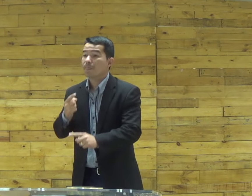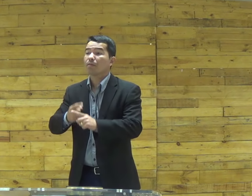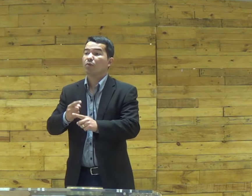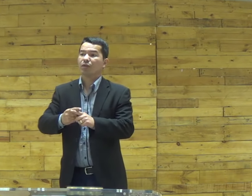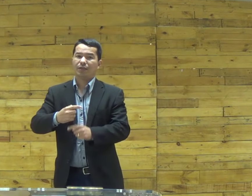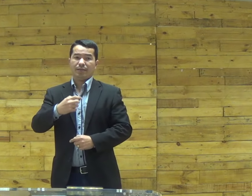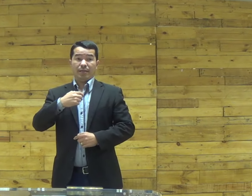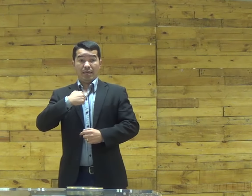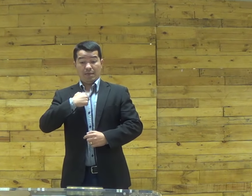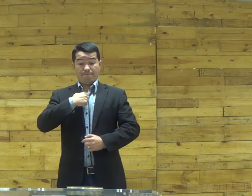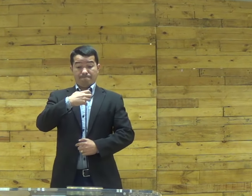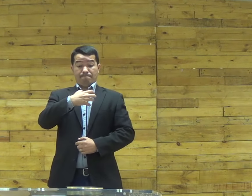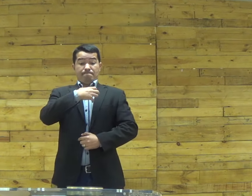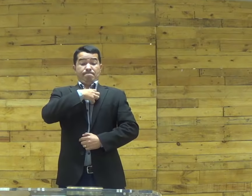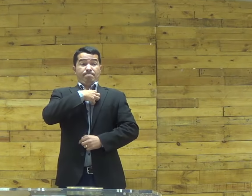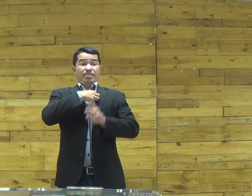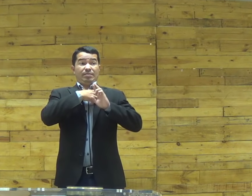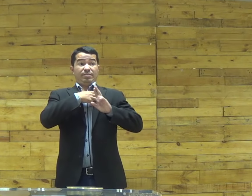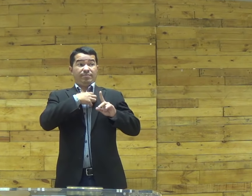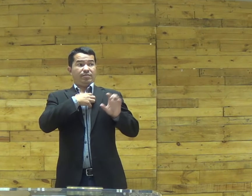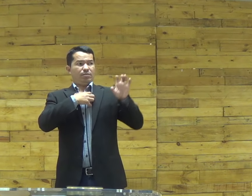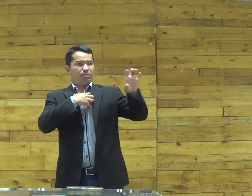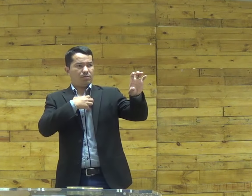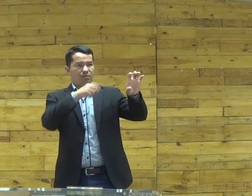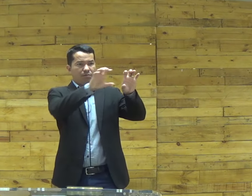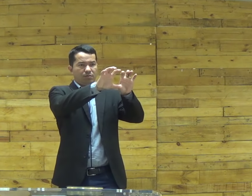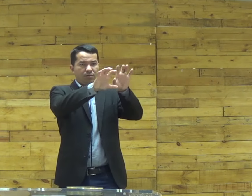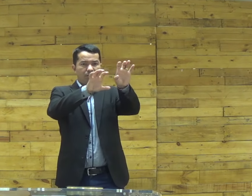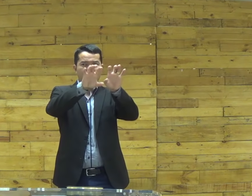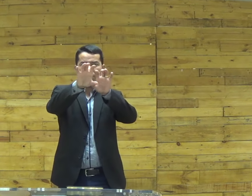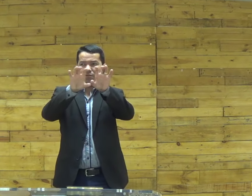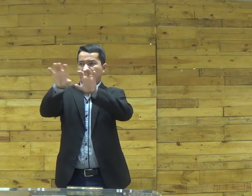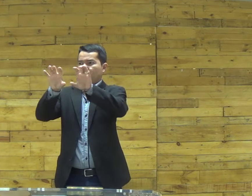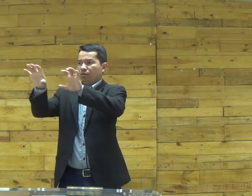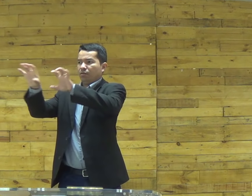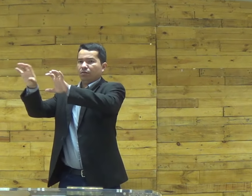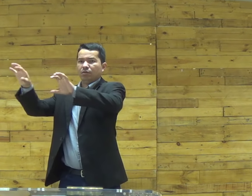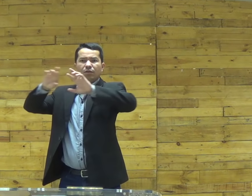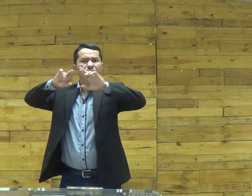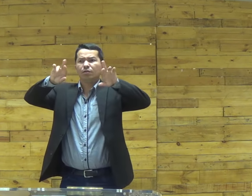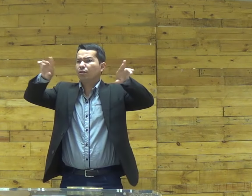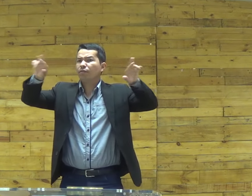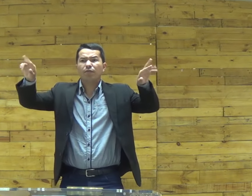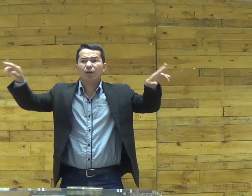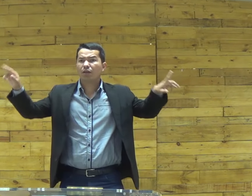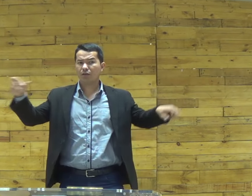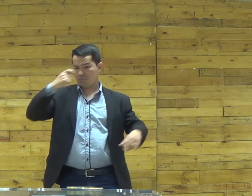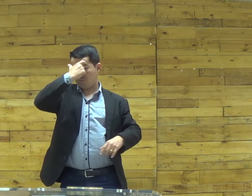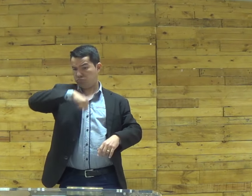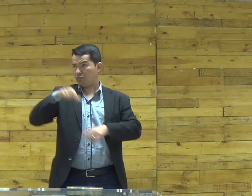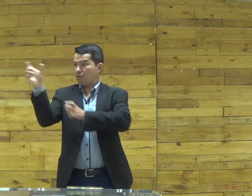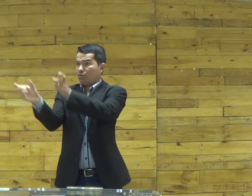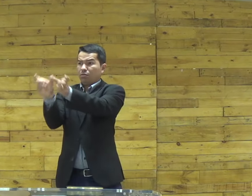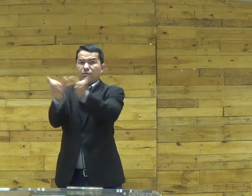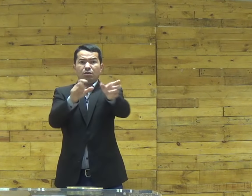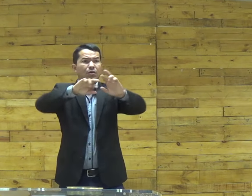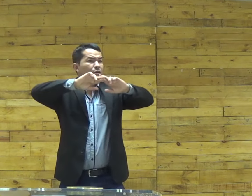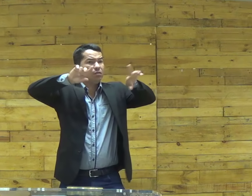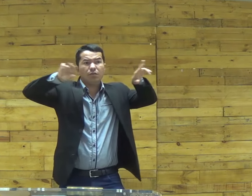Precisa ter paciência. Porque eu posso me portar me sentir de certa maneira e